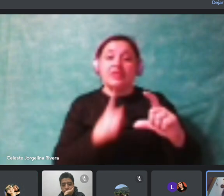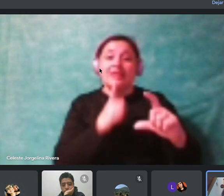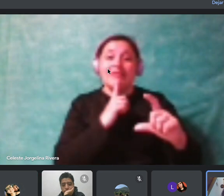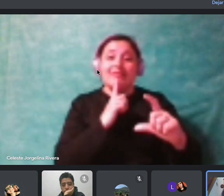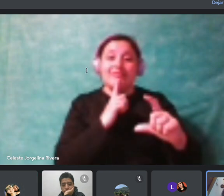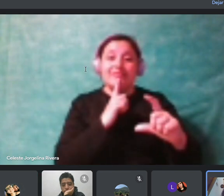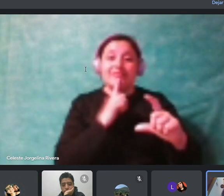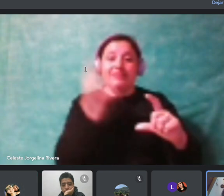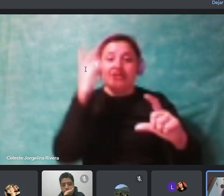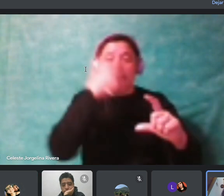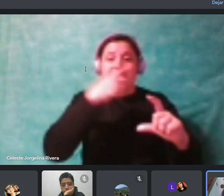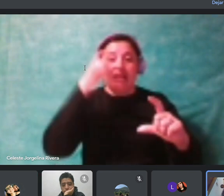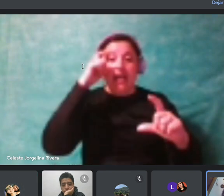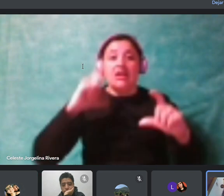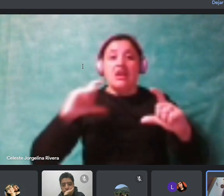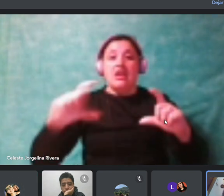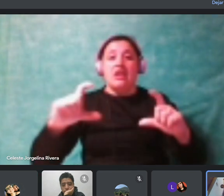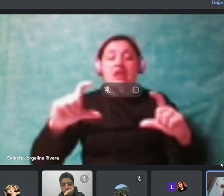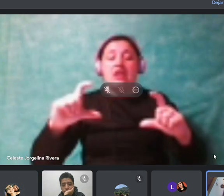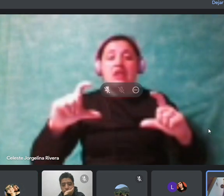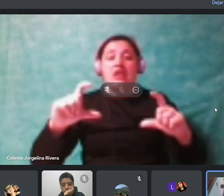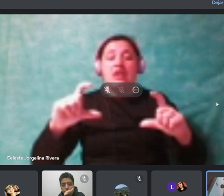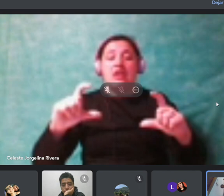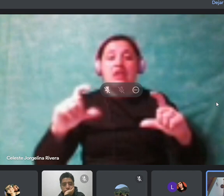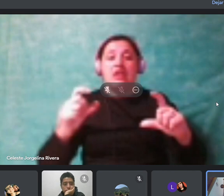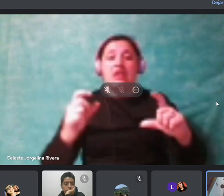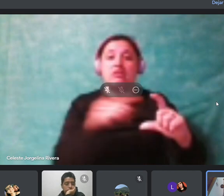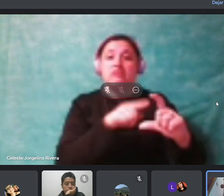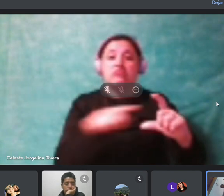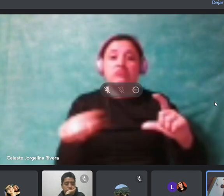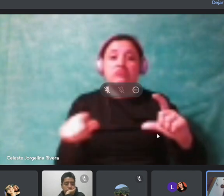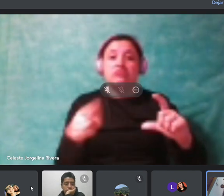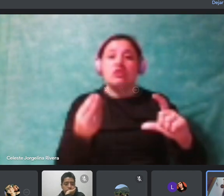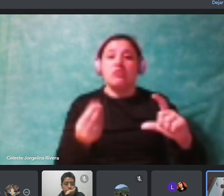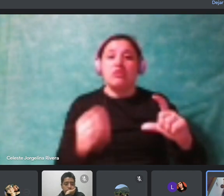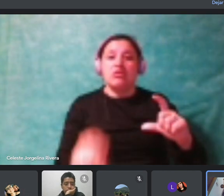¿Hasta dónde? ¿Cómo, alguien me hizo una pregunta?